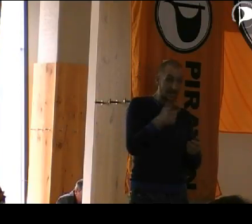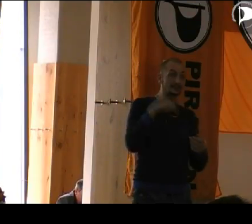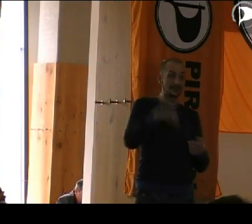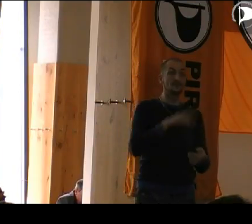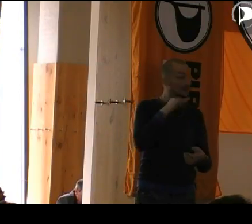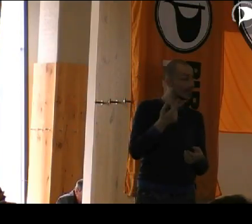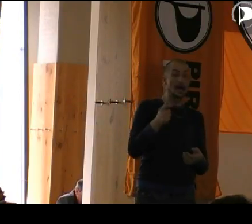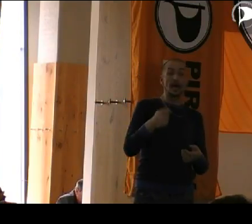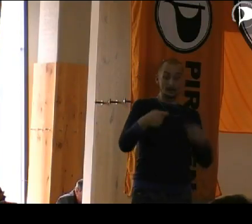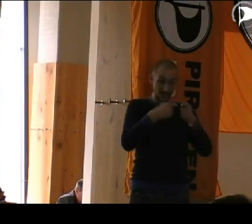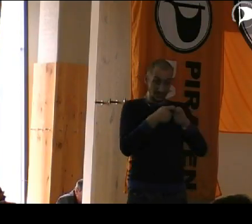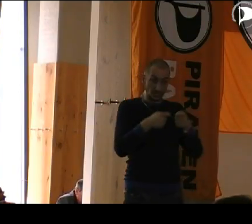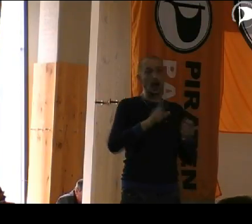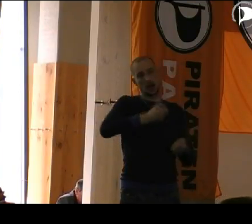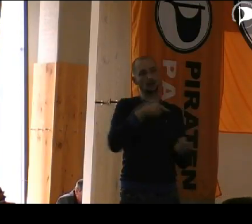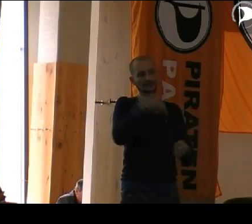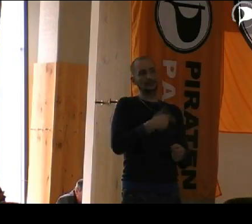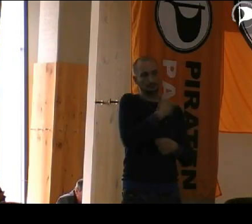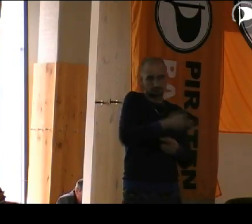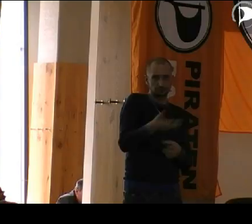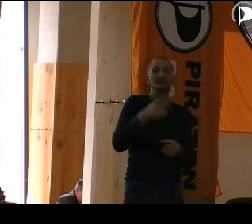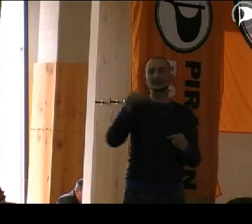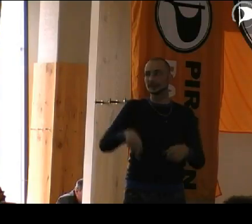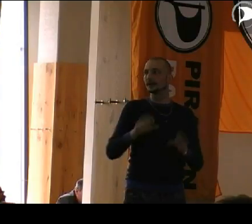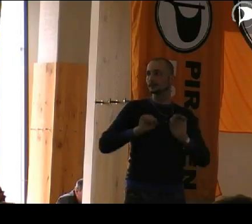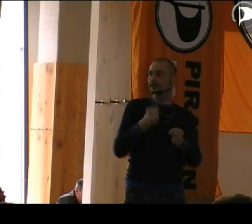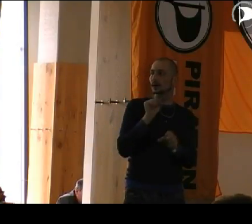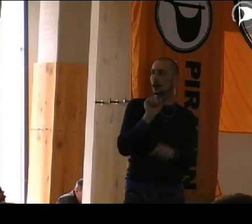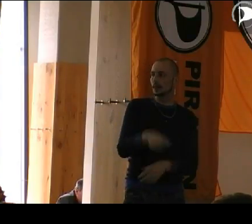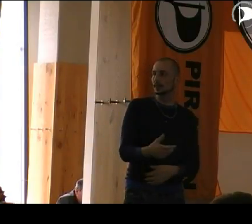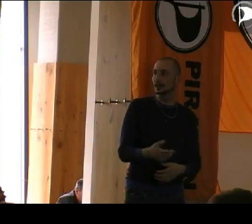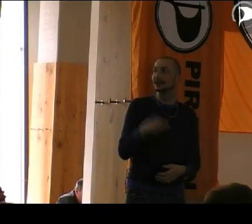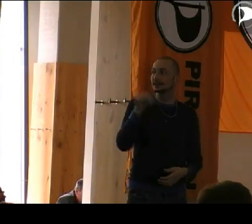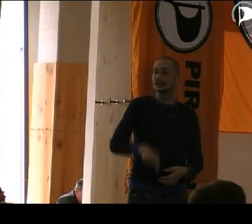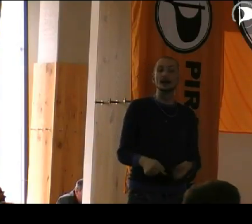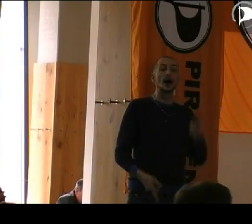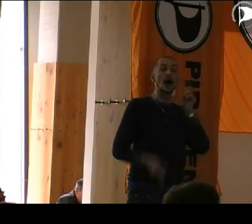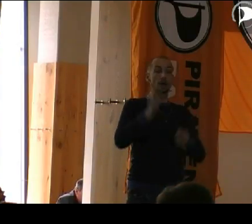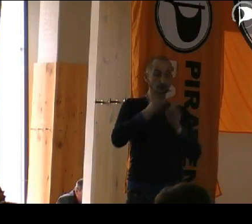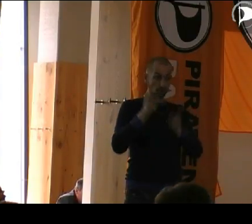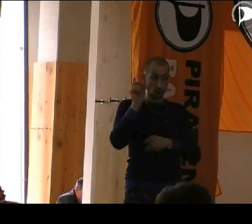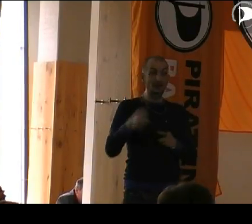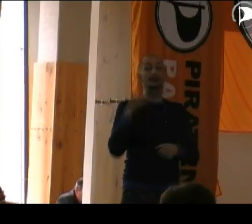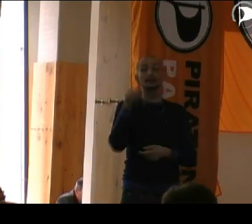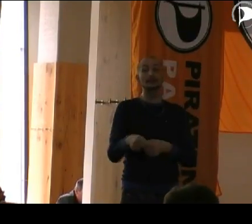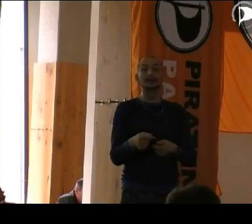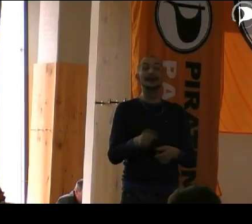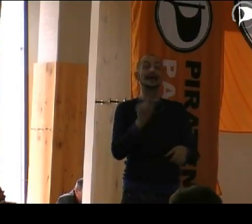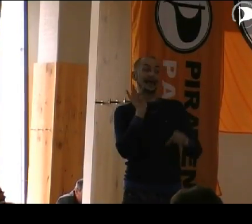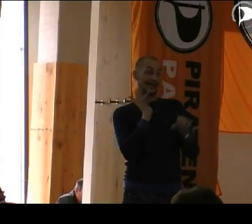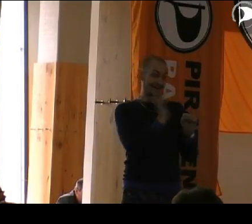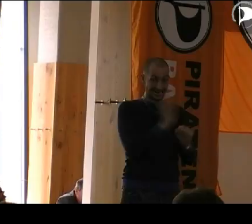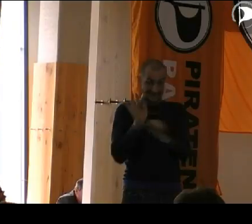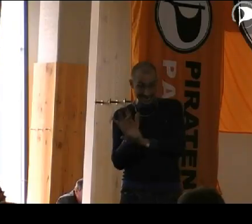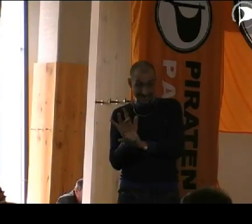damit haben wir ein argument gehört wir stimmen diese beiden anträge jetzt erst gegeneinander